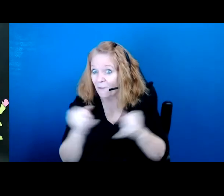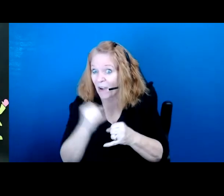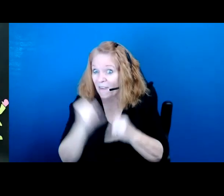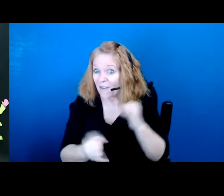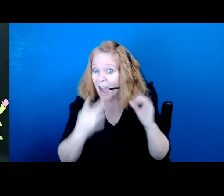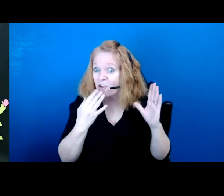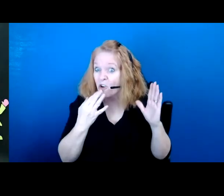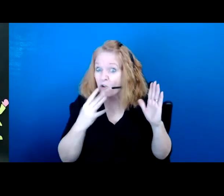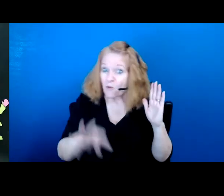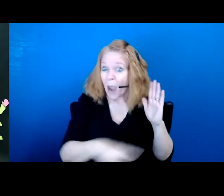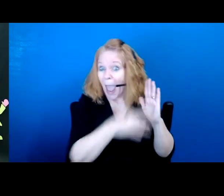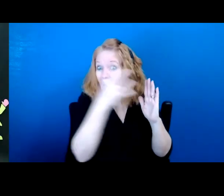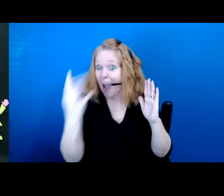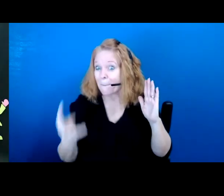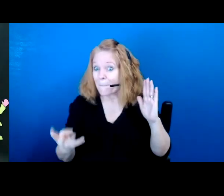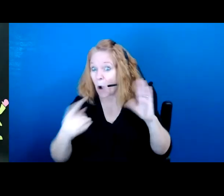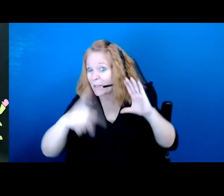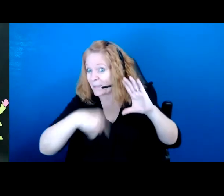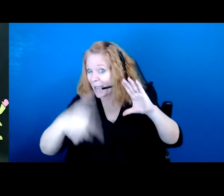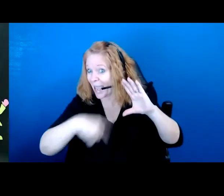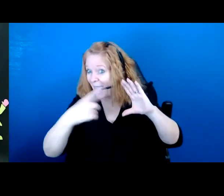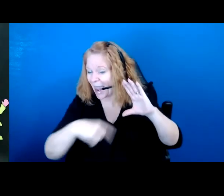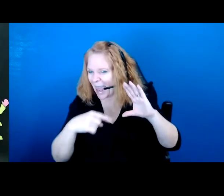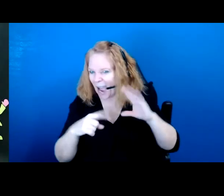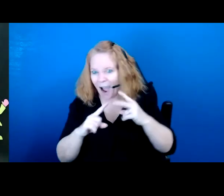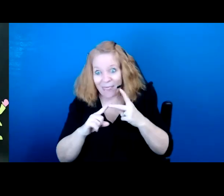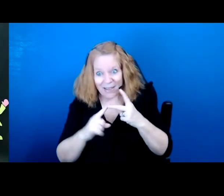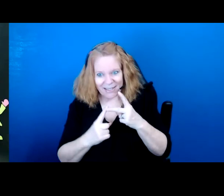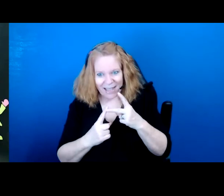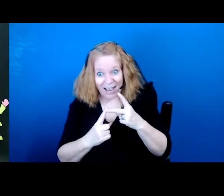y están listas para cantar la última canción de la cojera